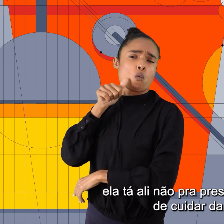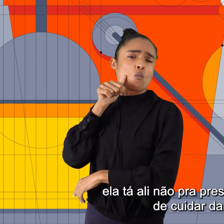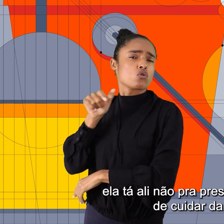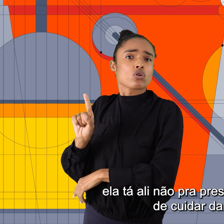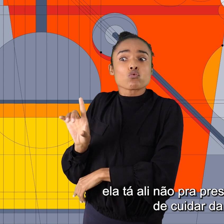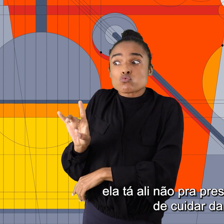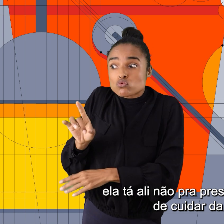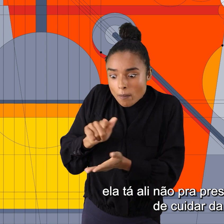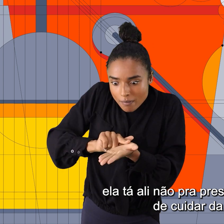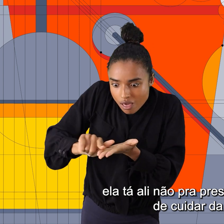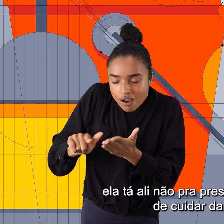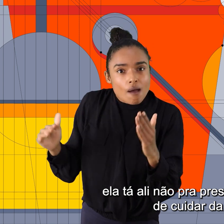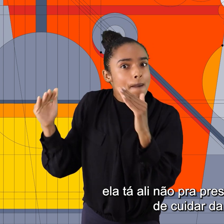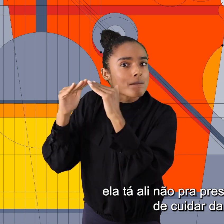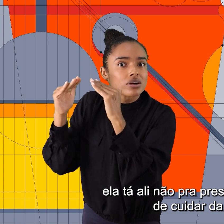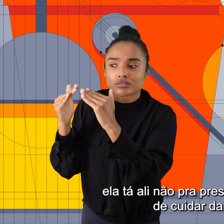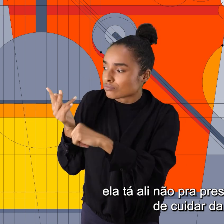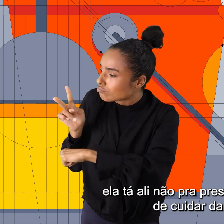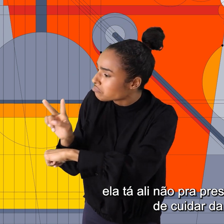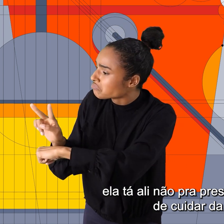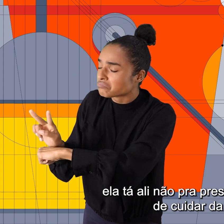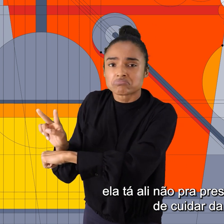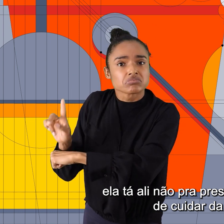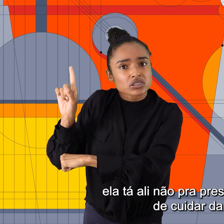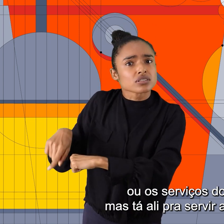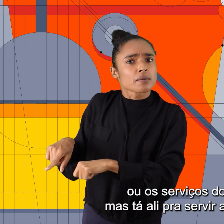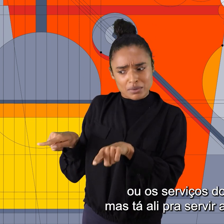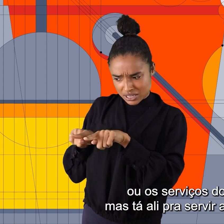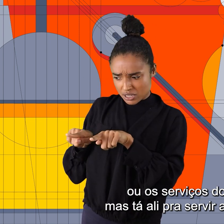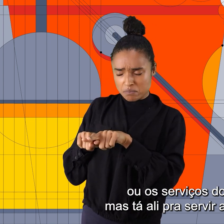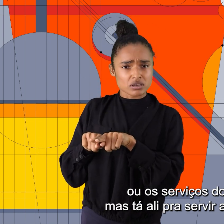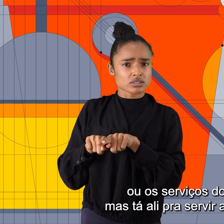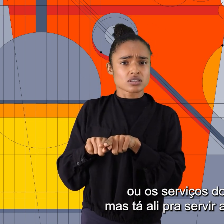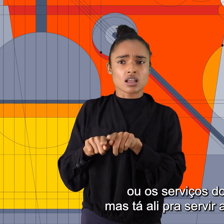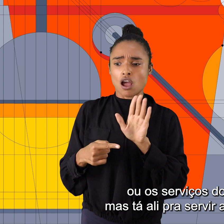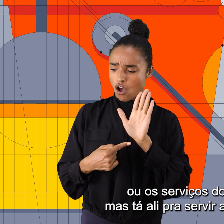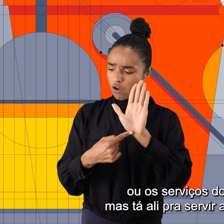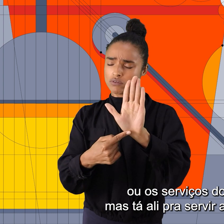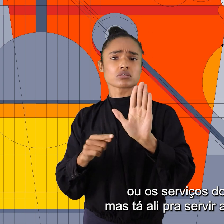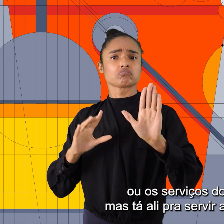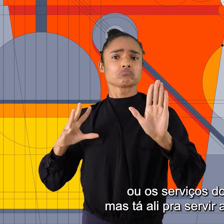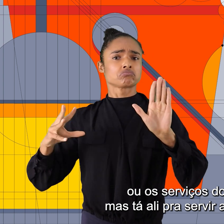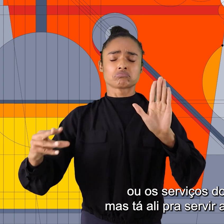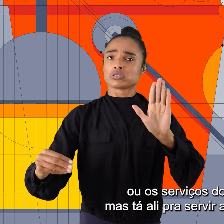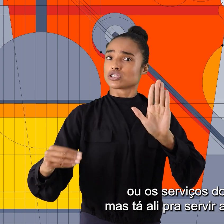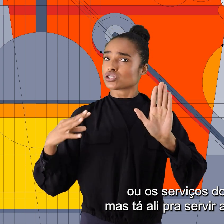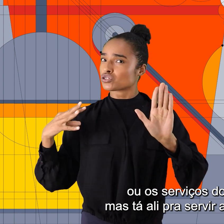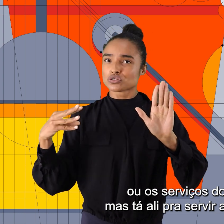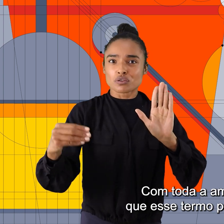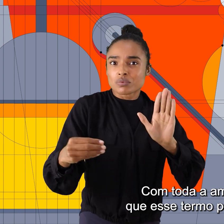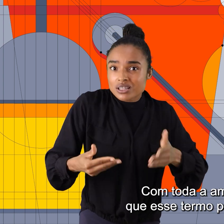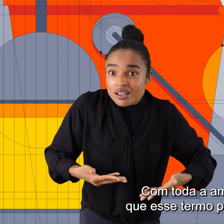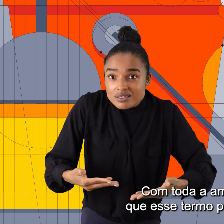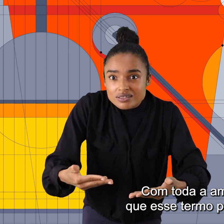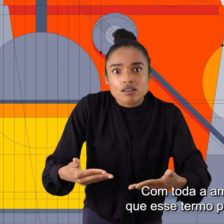ali, ela está ali não para prestar um serviço de cuidar da casa ou os serviços domésticos, mas está ali para servir aquela